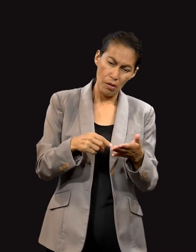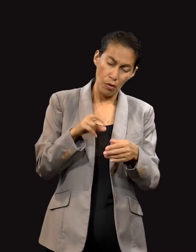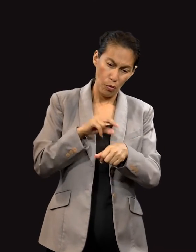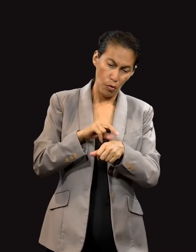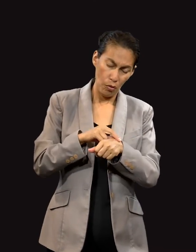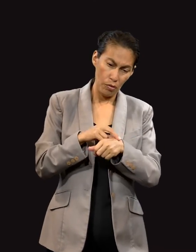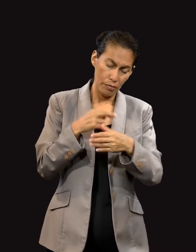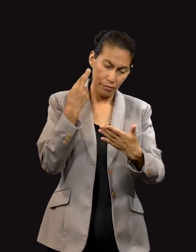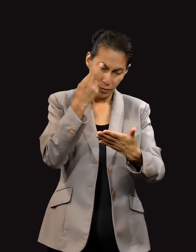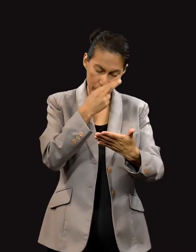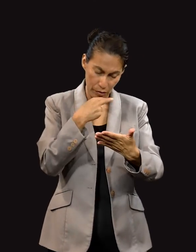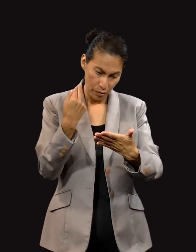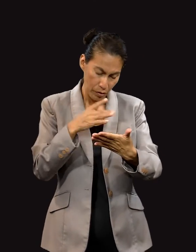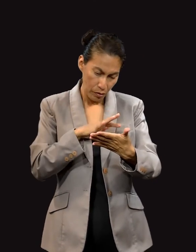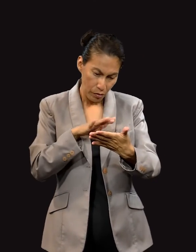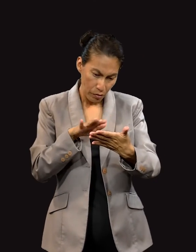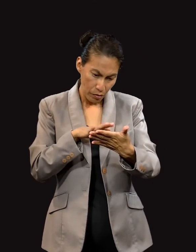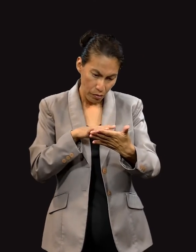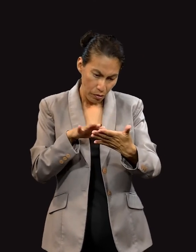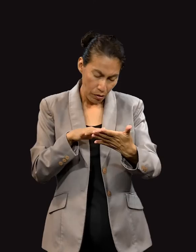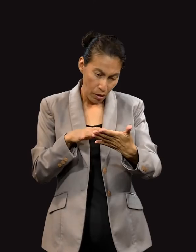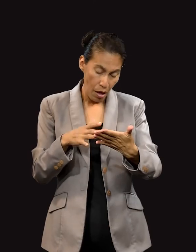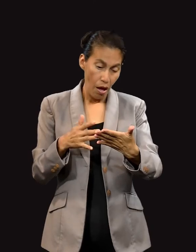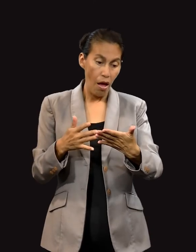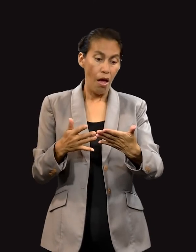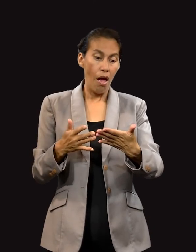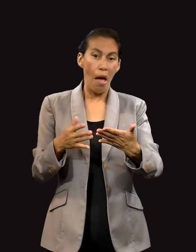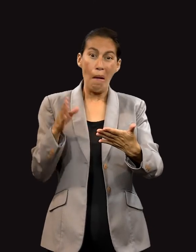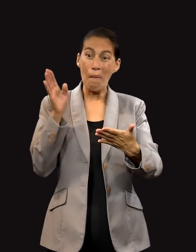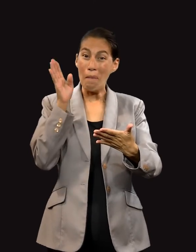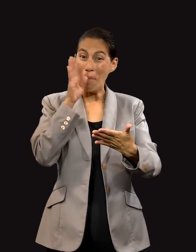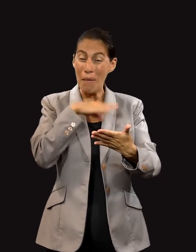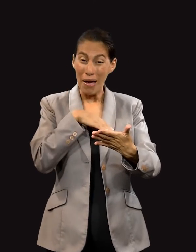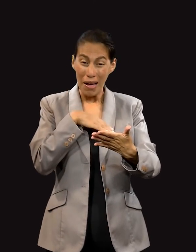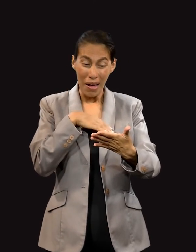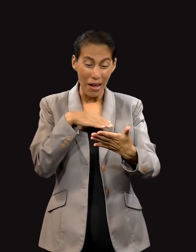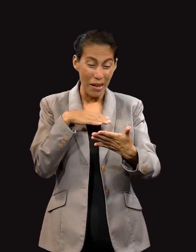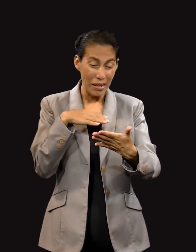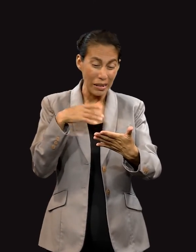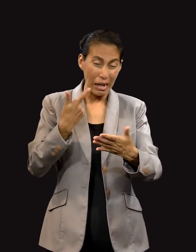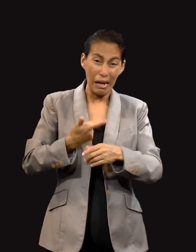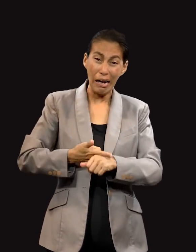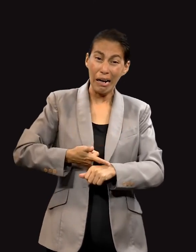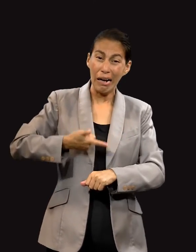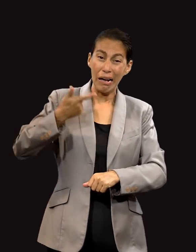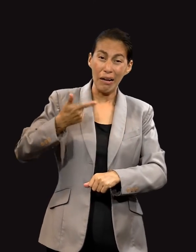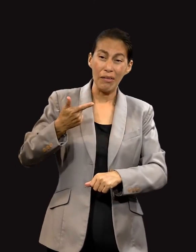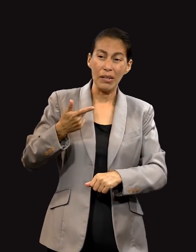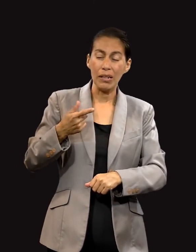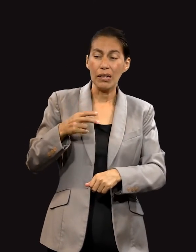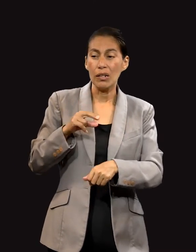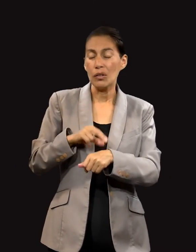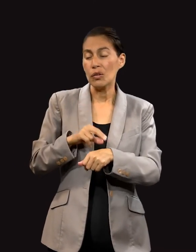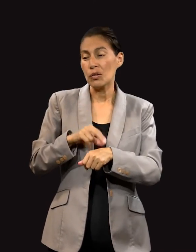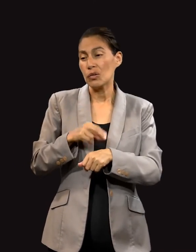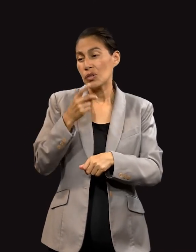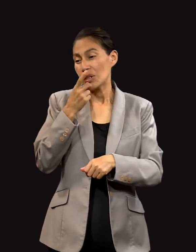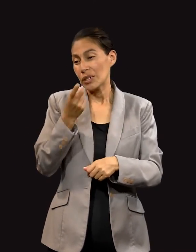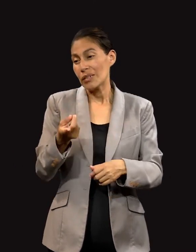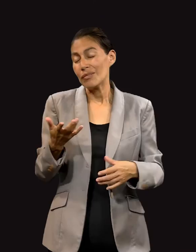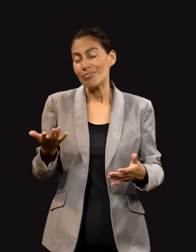revisó el doctor los estudios, y él estaba muy mal, muy mal. Ya le dijo el doctor, ¿sabes qué?